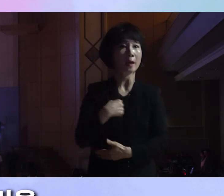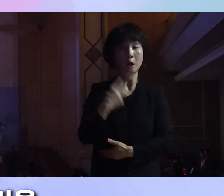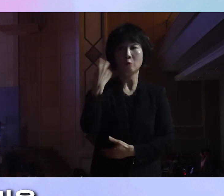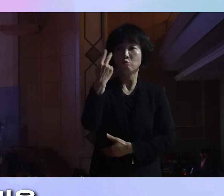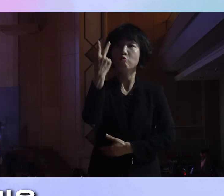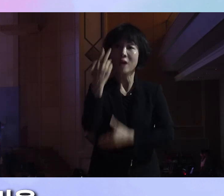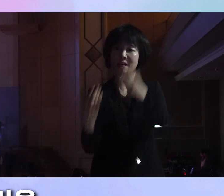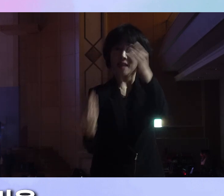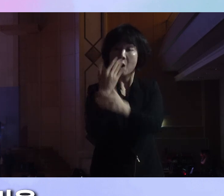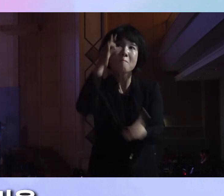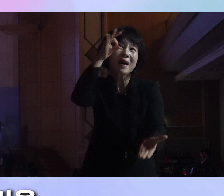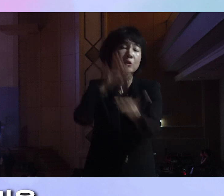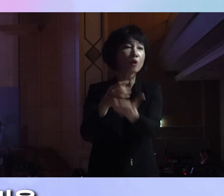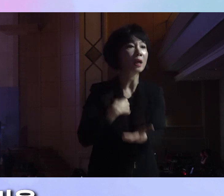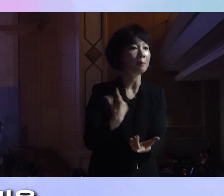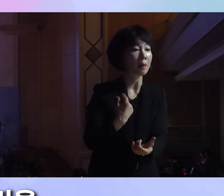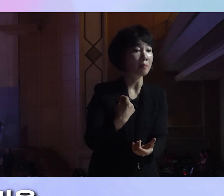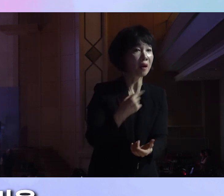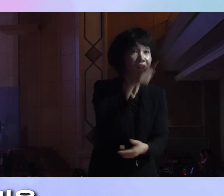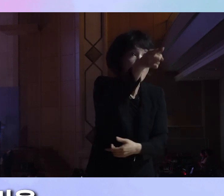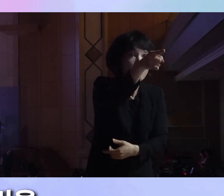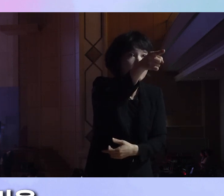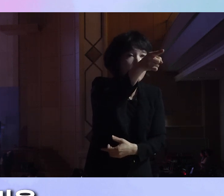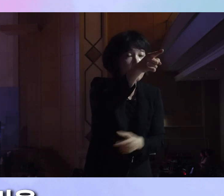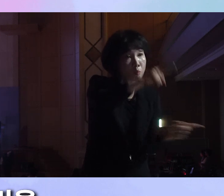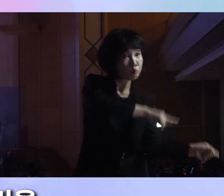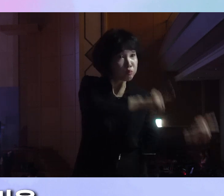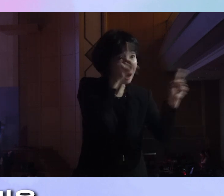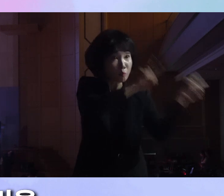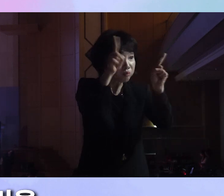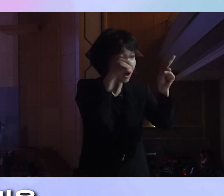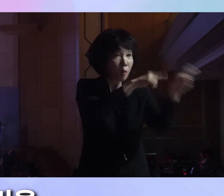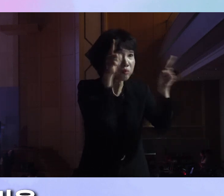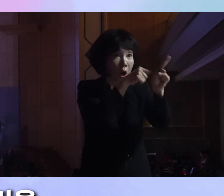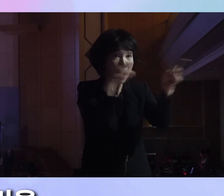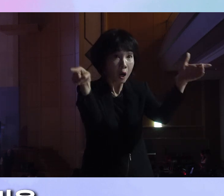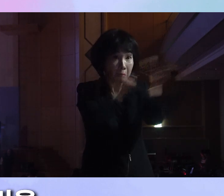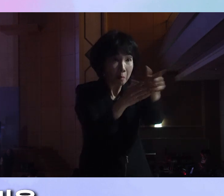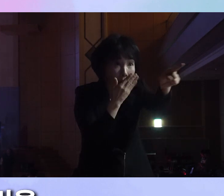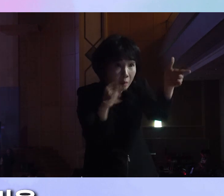자네 부활을 믿어?